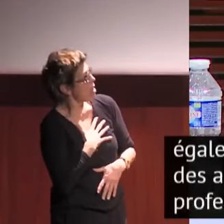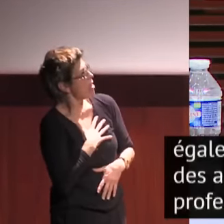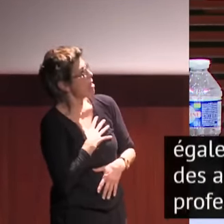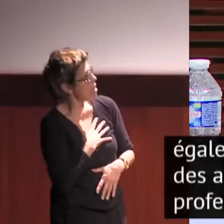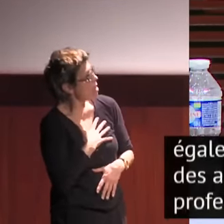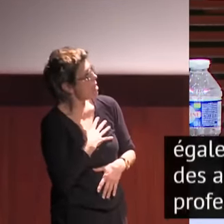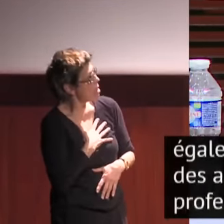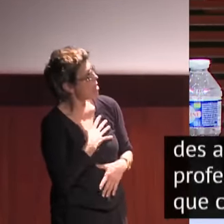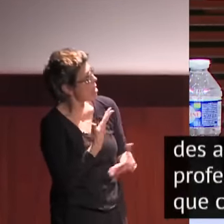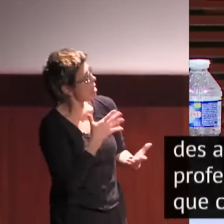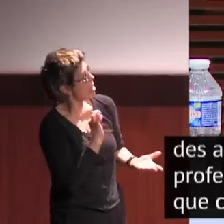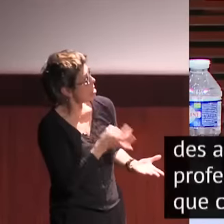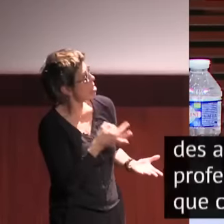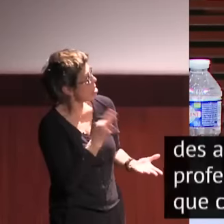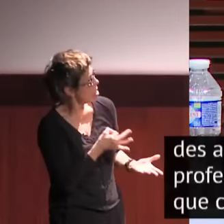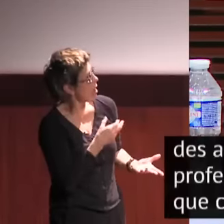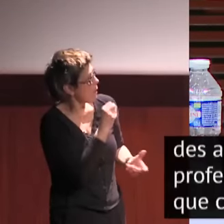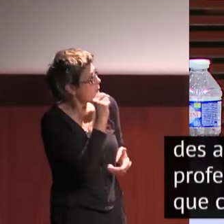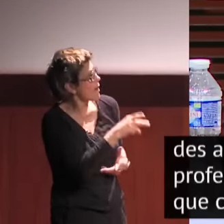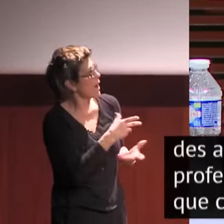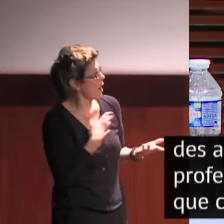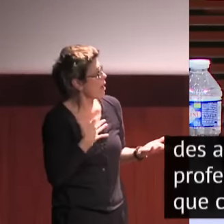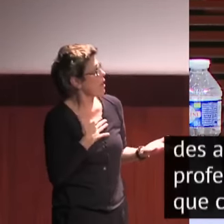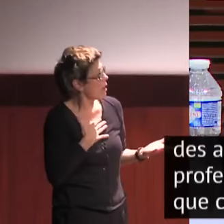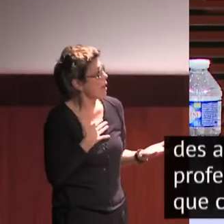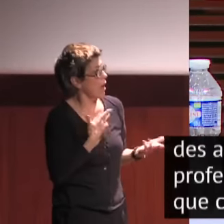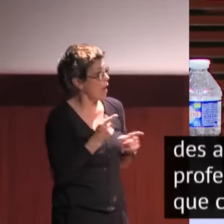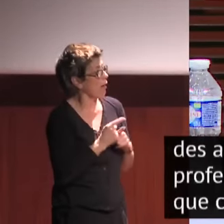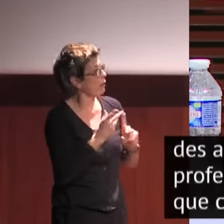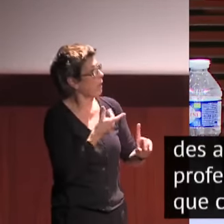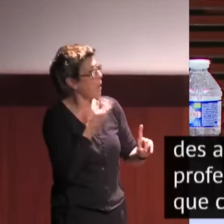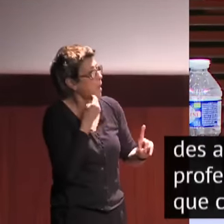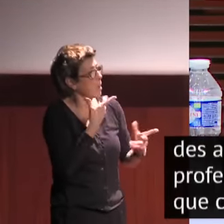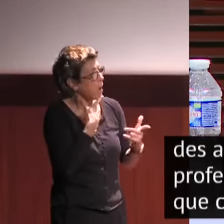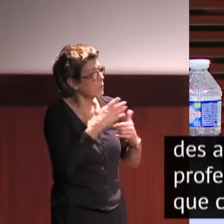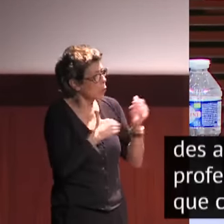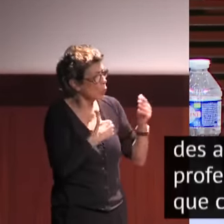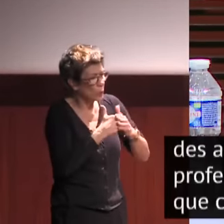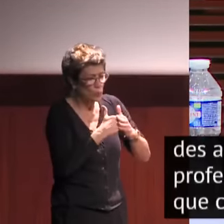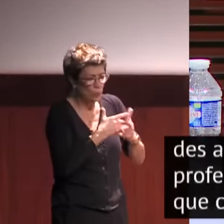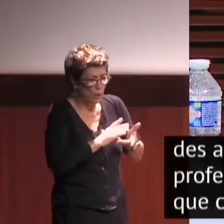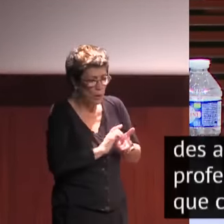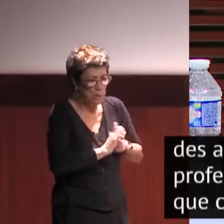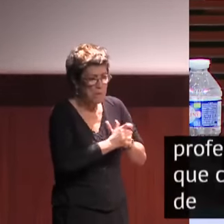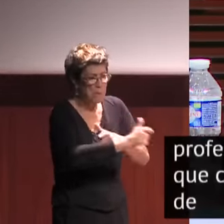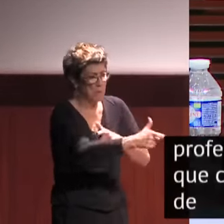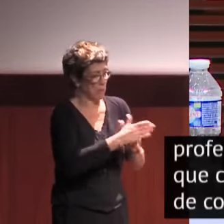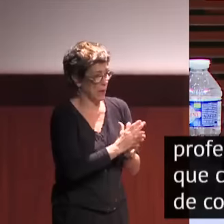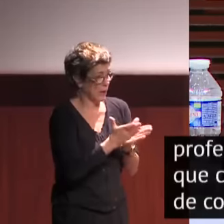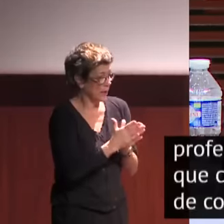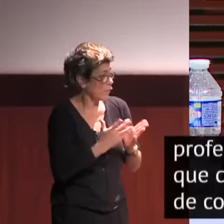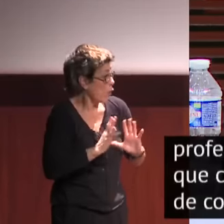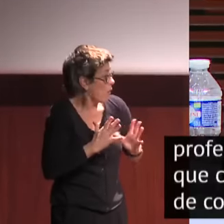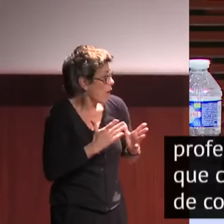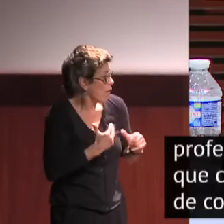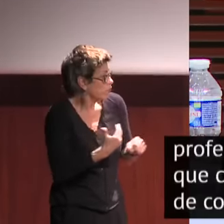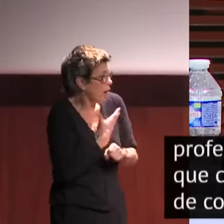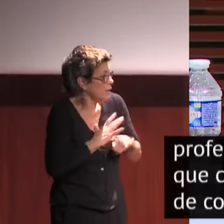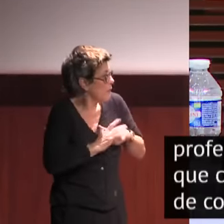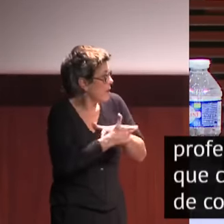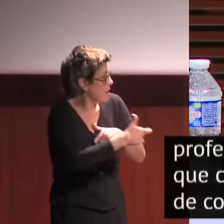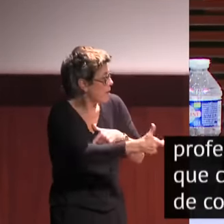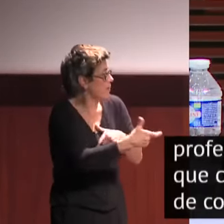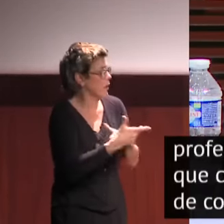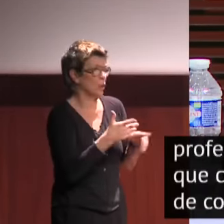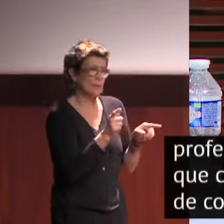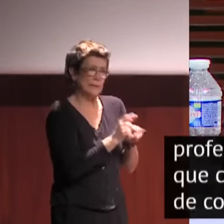de s'approcher de l'objet livre, mais aussi de comprendre la construction du livre, comment y entrer dedans. On